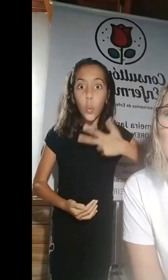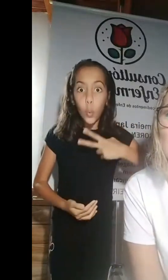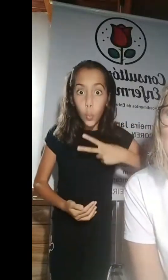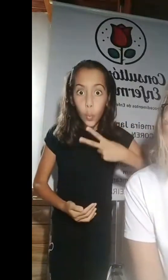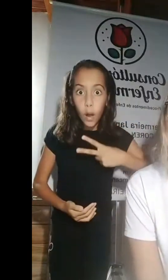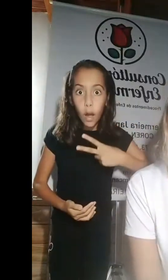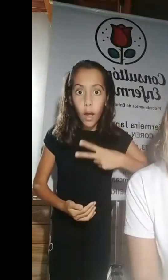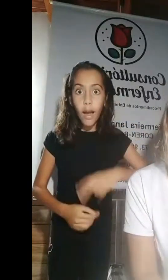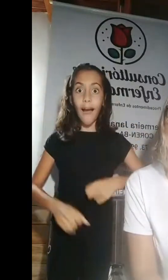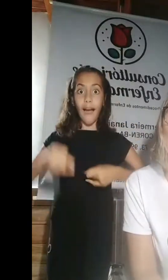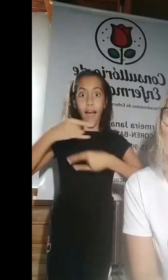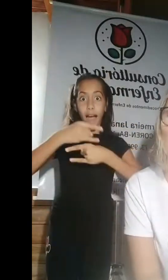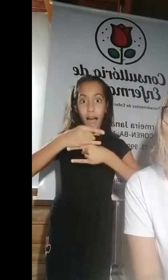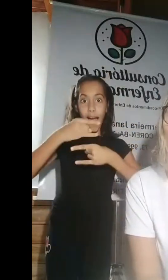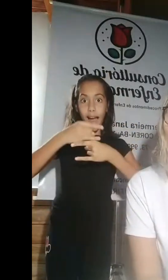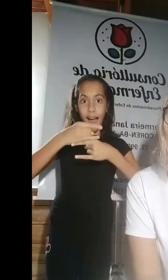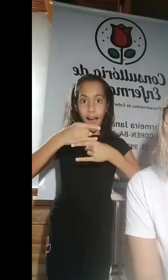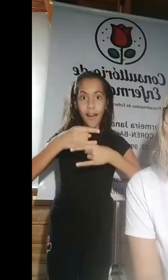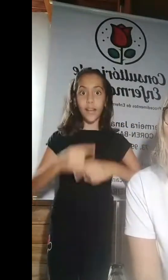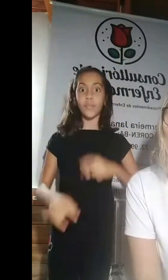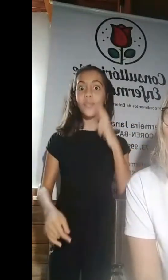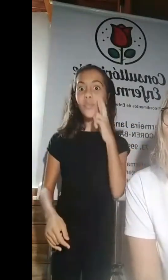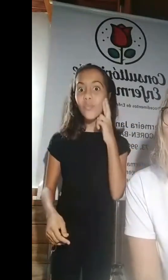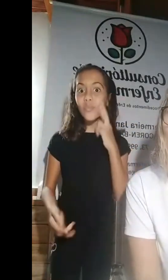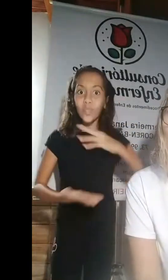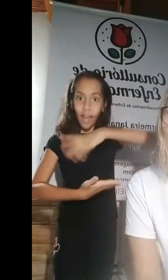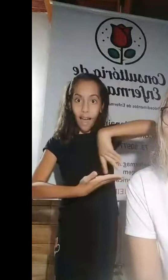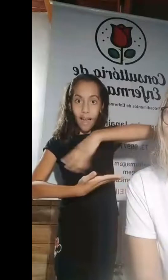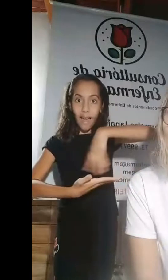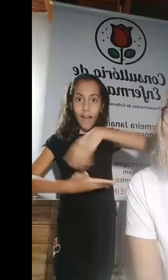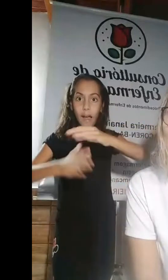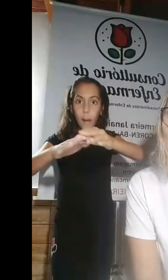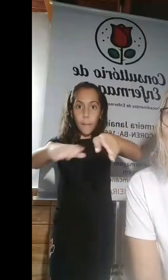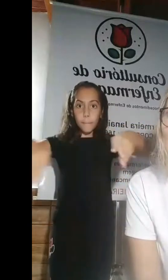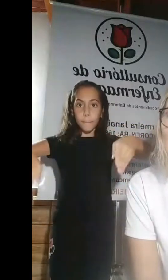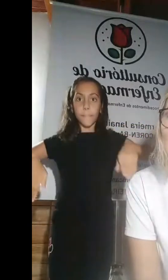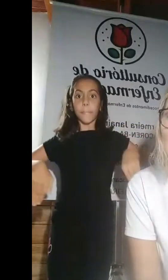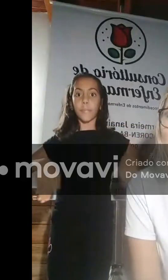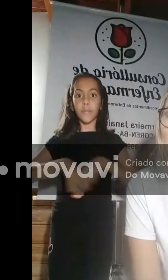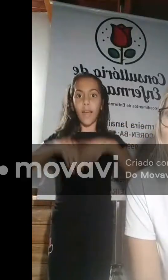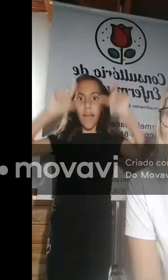live do Rosa Consultório de Enfermagem.